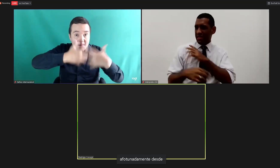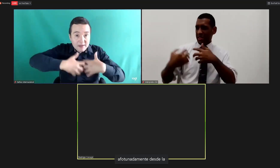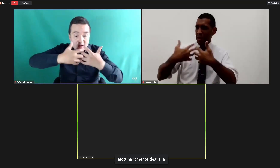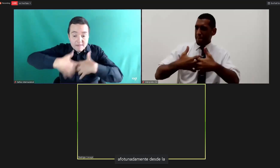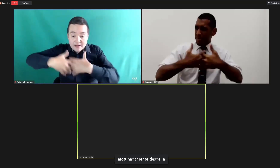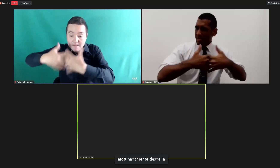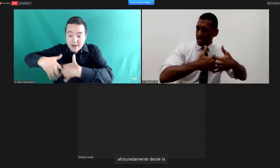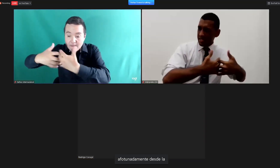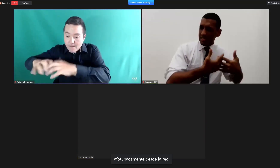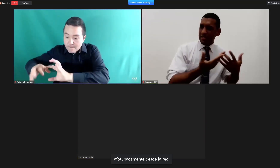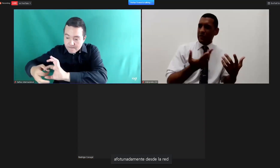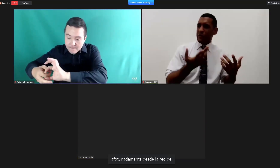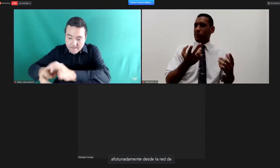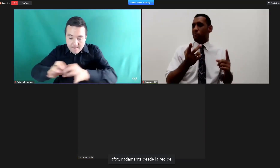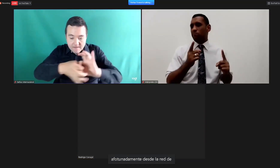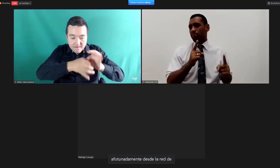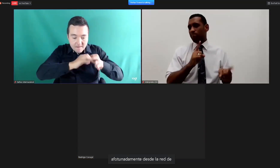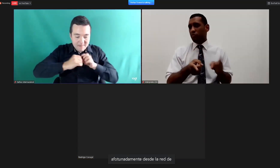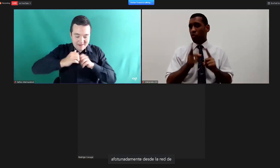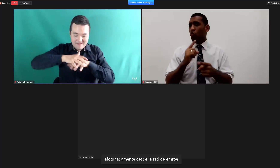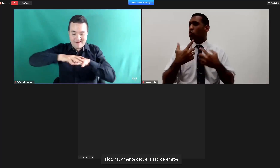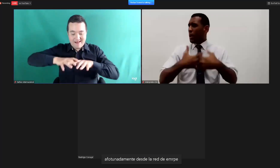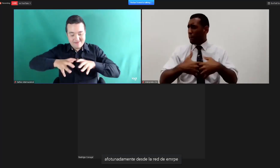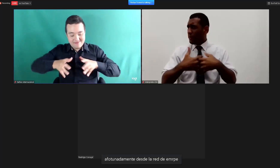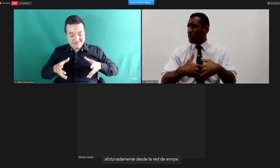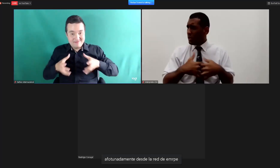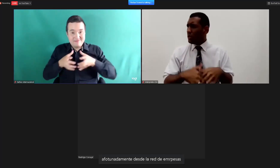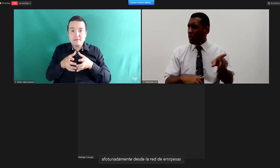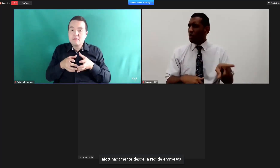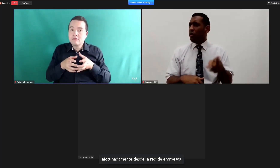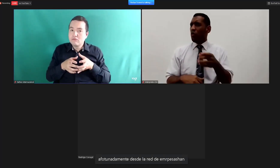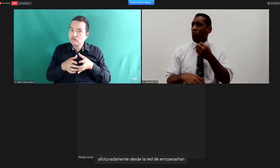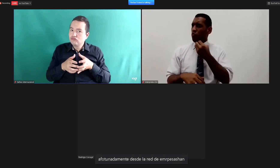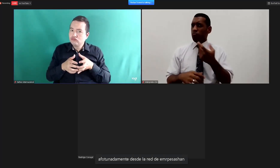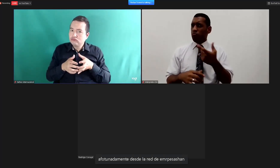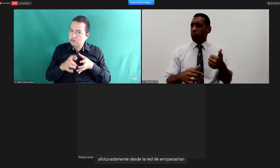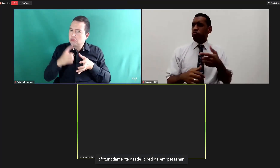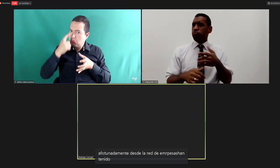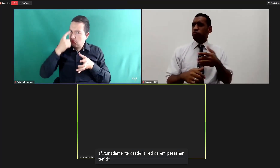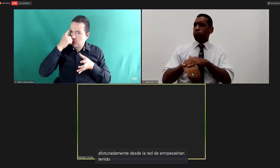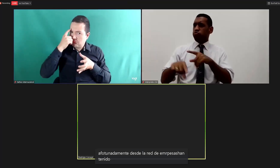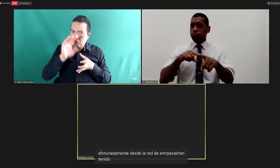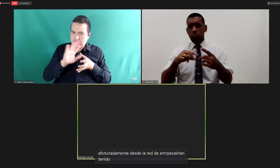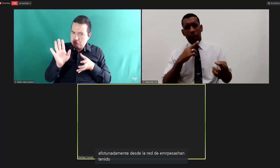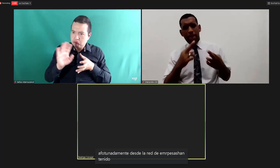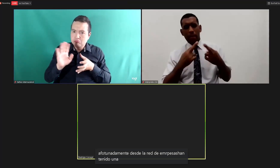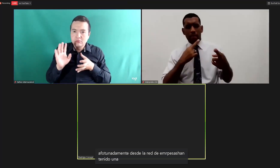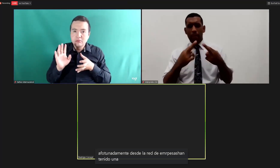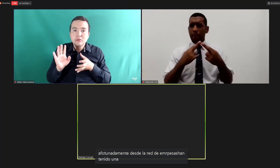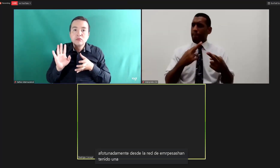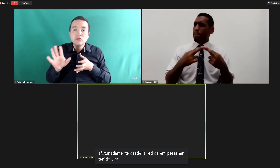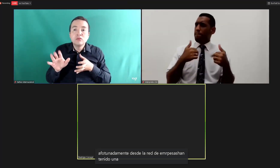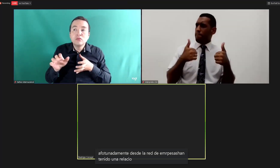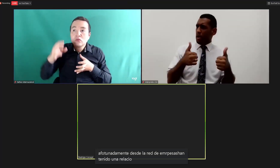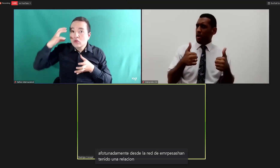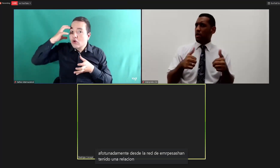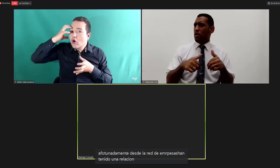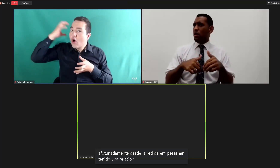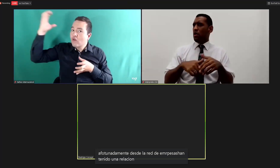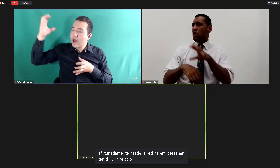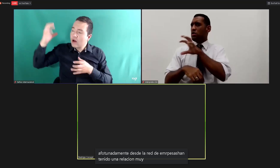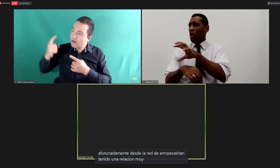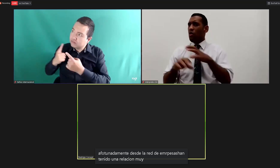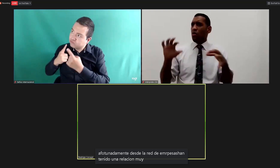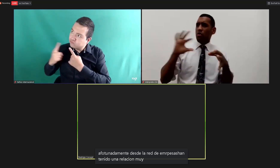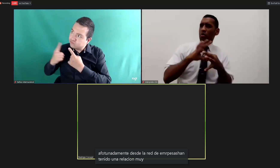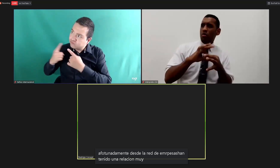específicamente algunas empresas han tenido una buena relación, una relación muy cercana con el Estado. Yo creo que